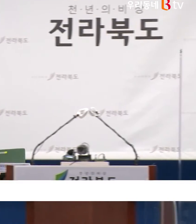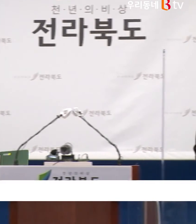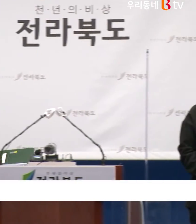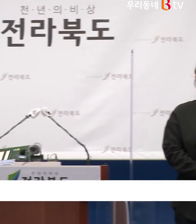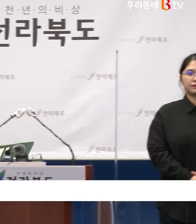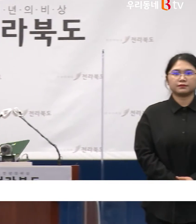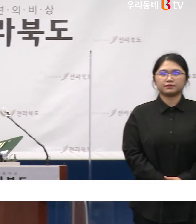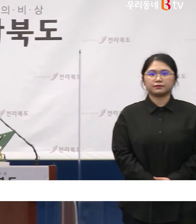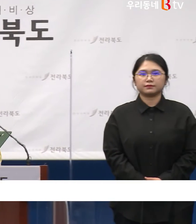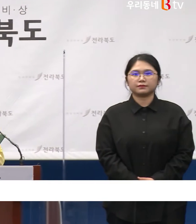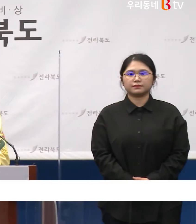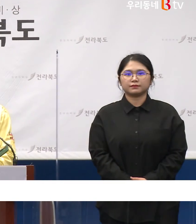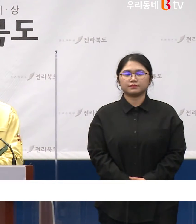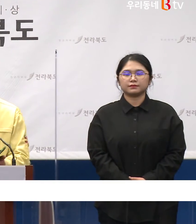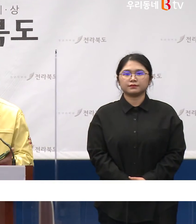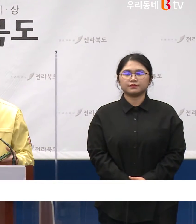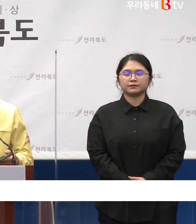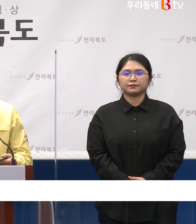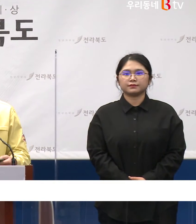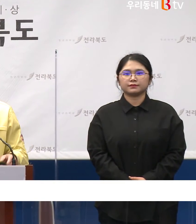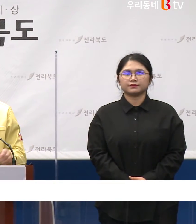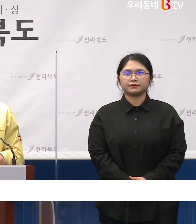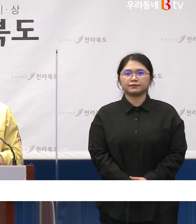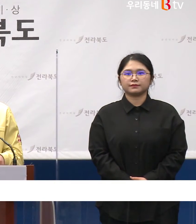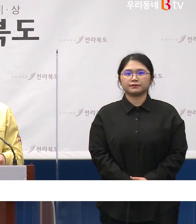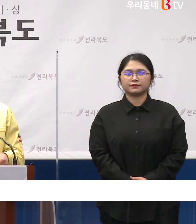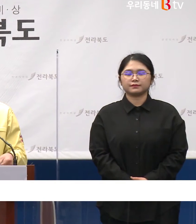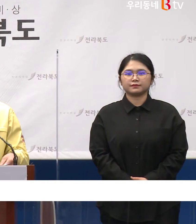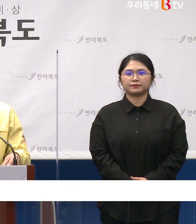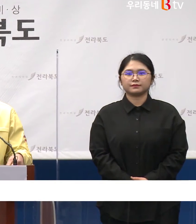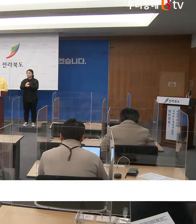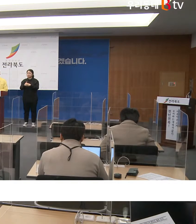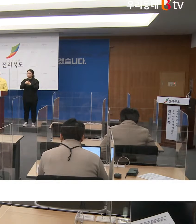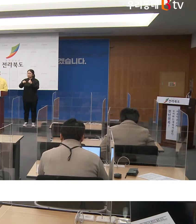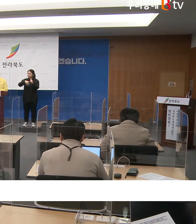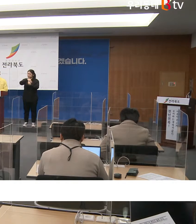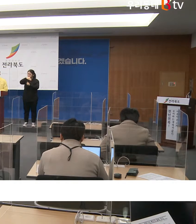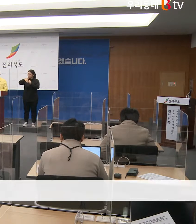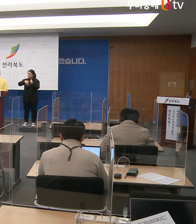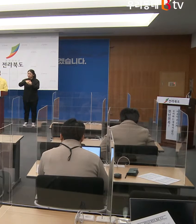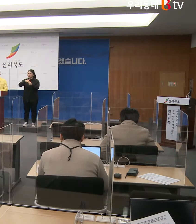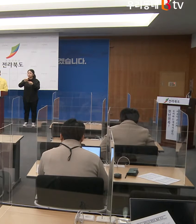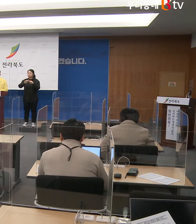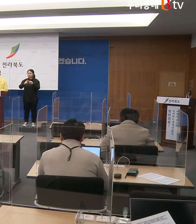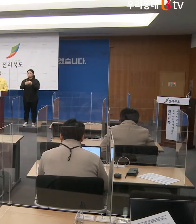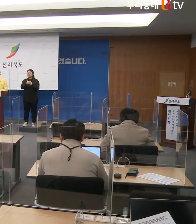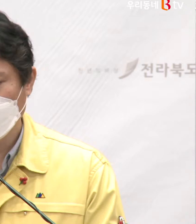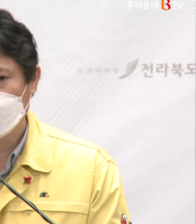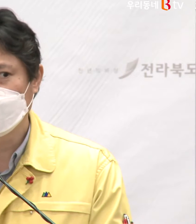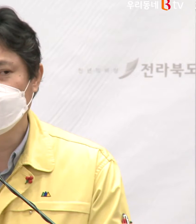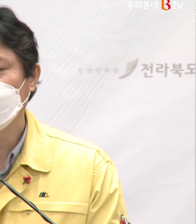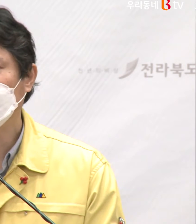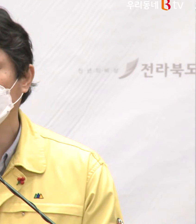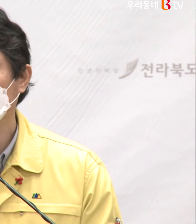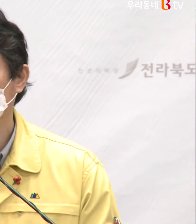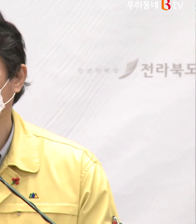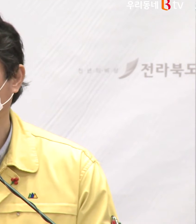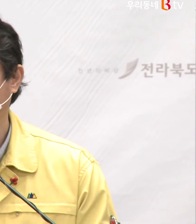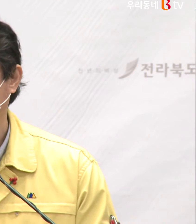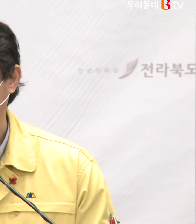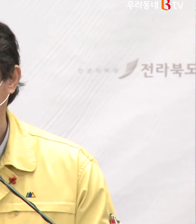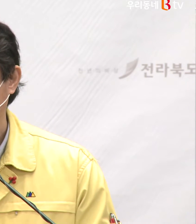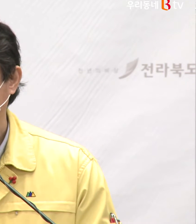도보건당국은 앞으로 감염의 확산세가 더 거세질 수 있다며 방역수칙 준수와 백신 접종을